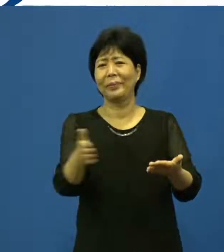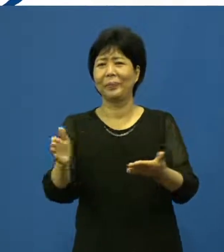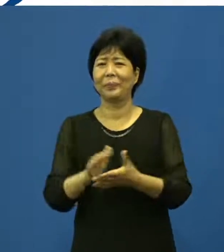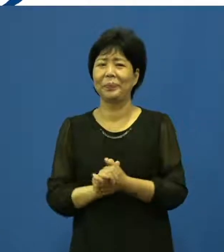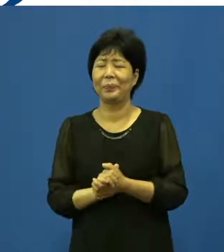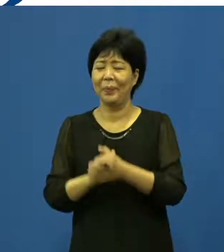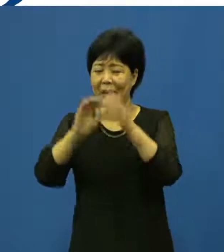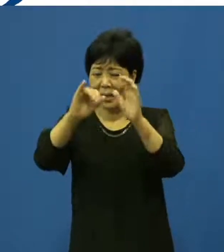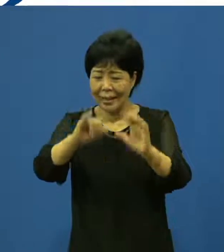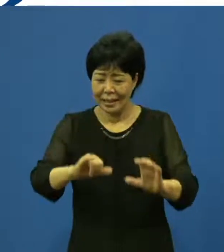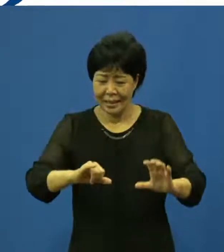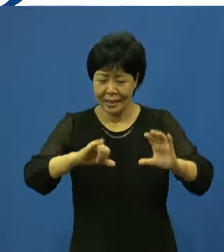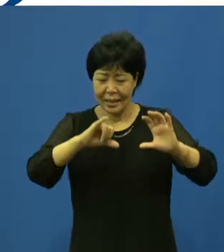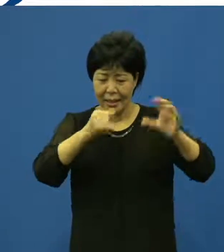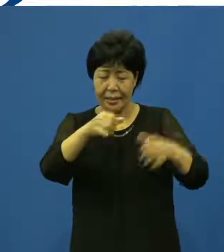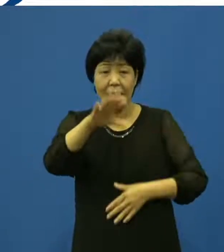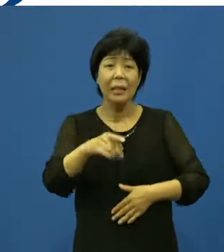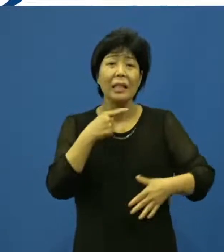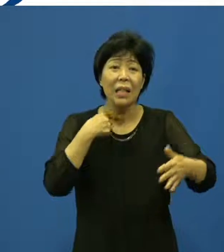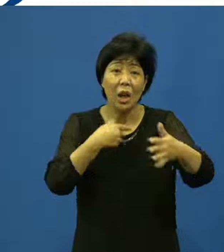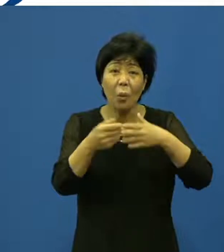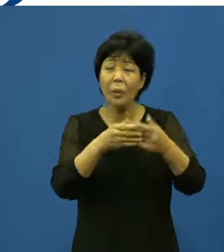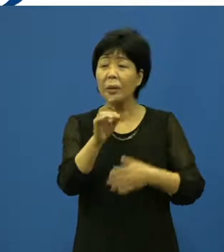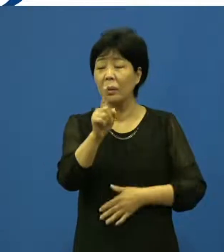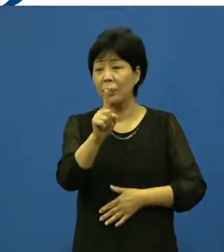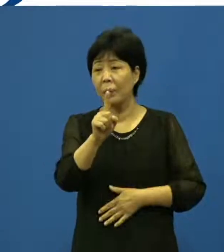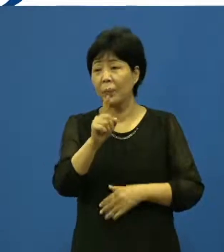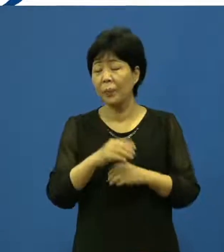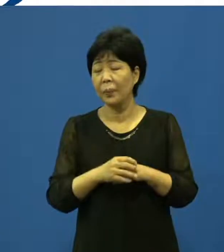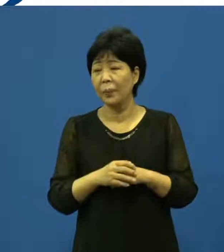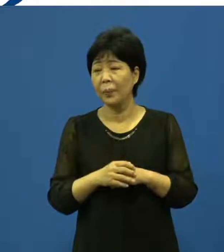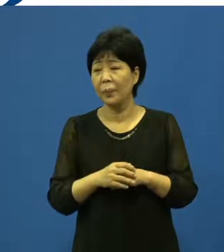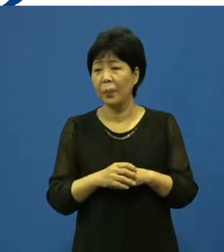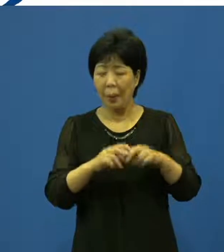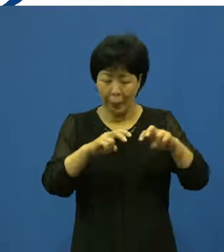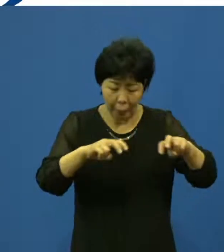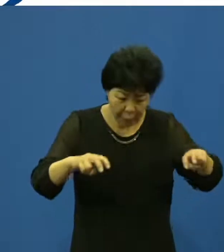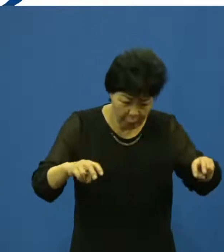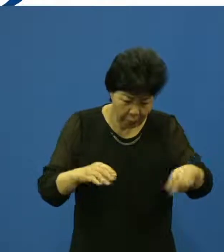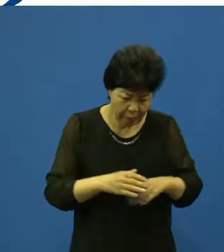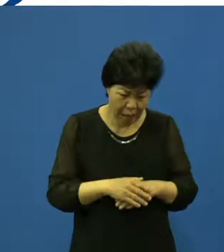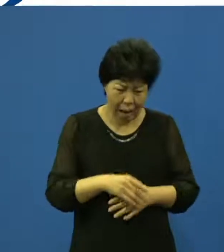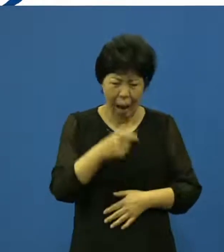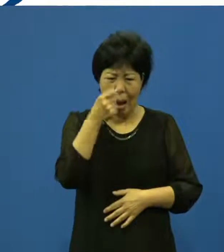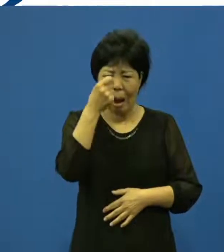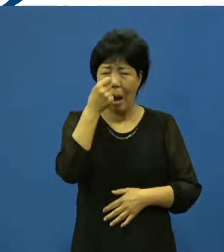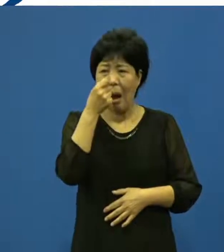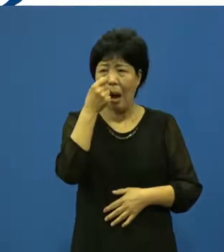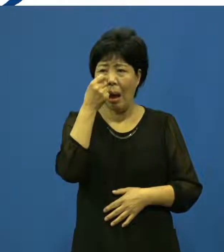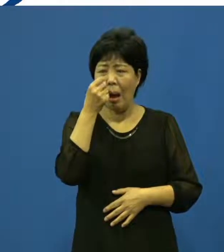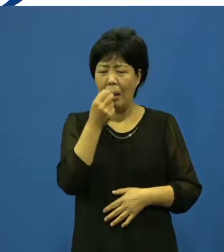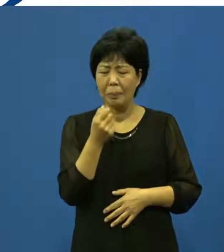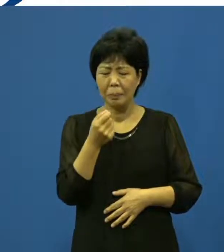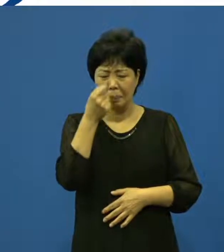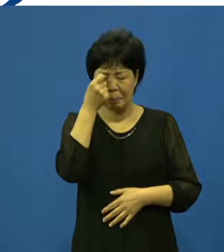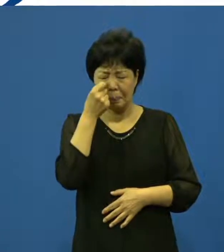그래서 우리 세상에서 주로 경험하는 것은 사실 안으로 들어가면 굉장히 무자비함입니다. 자비 없음.